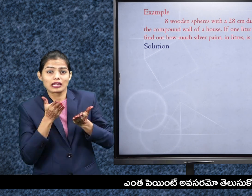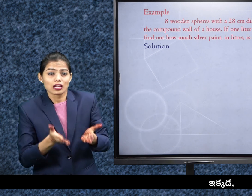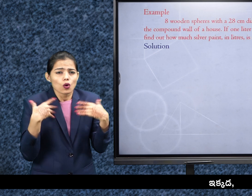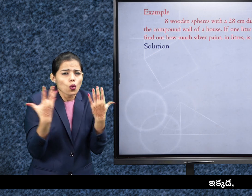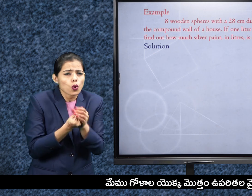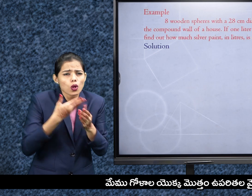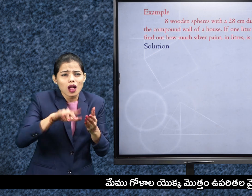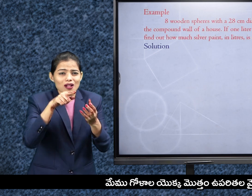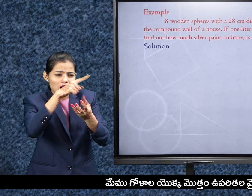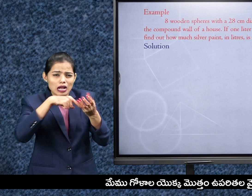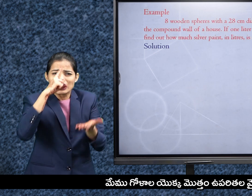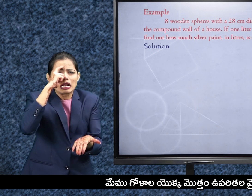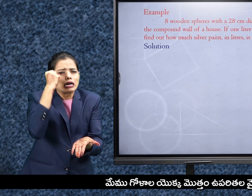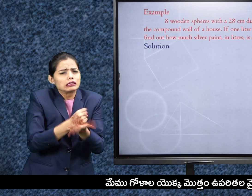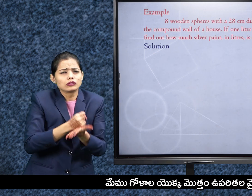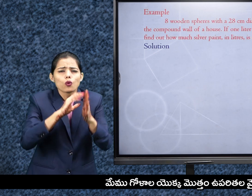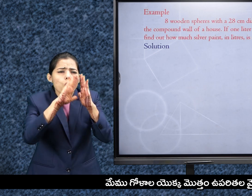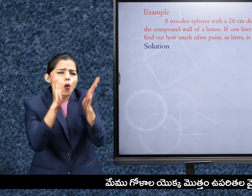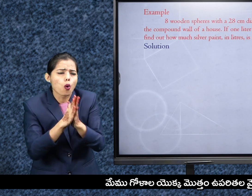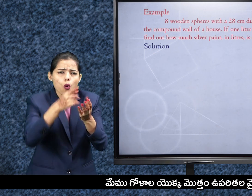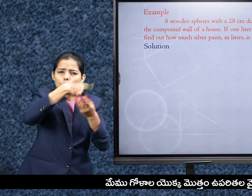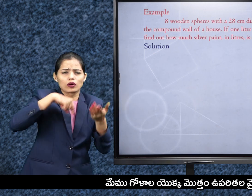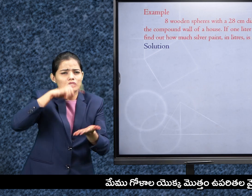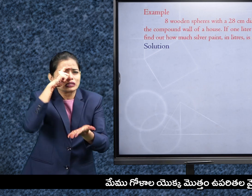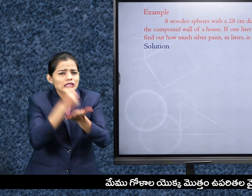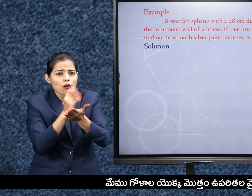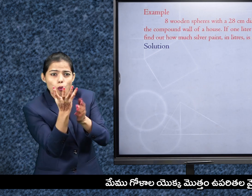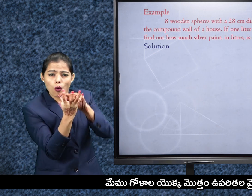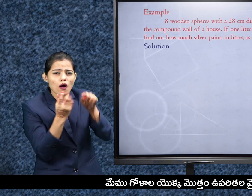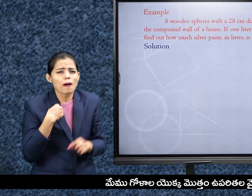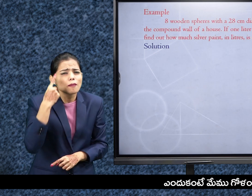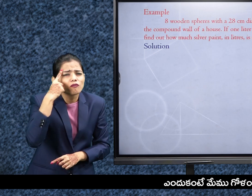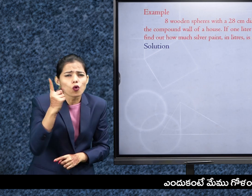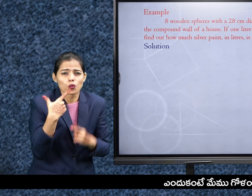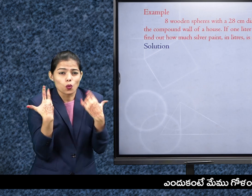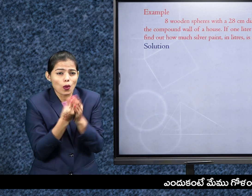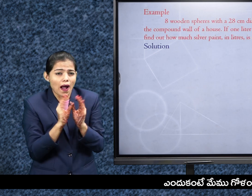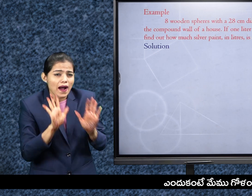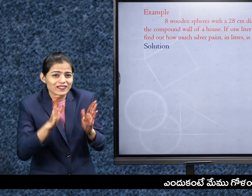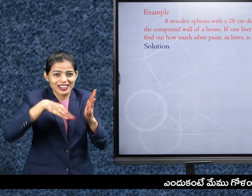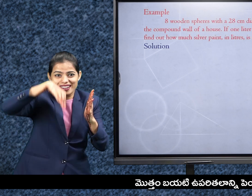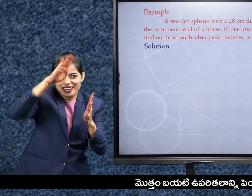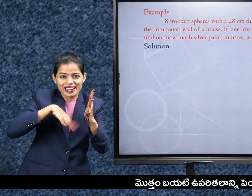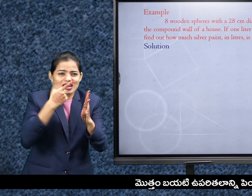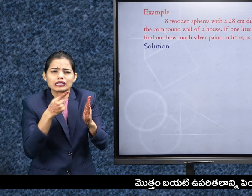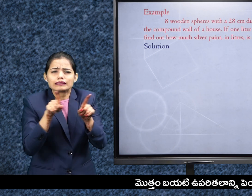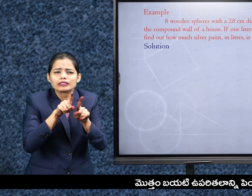ఇక్కడ మనం గోళం యొక్క మొత్తం ఉపరితల వైశాల్యాన్ని పరిశీలిద్దాం. ఎందుకంటే మనం గోళం యొక్క మొత్తం బయట